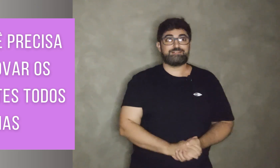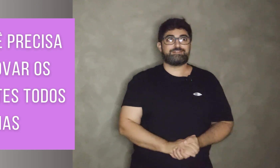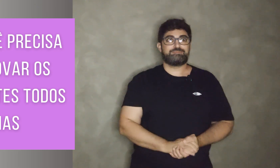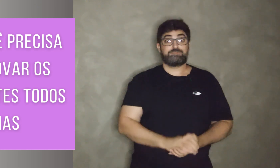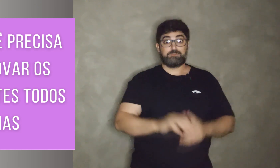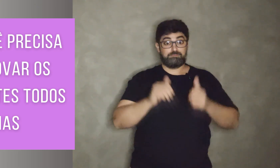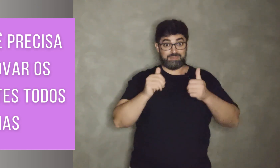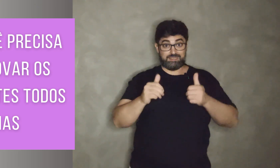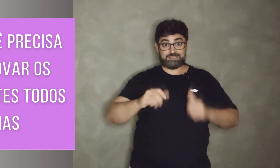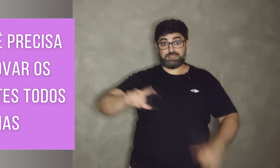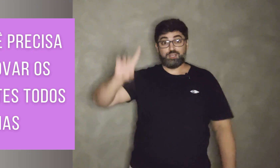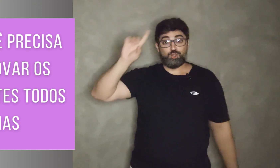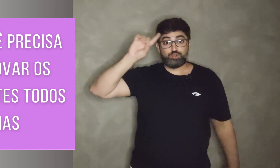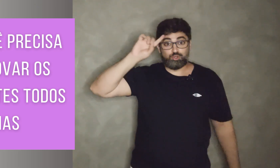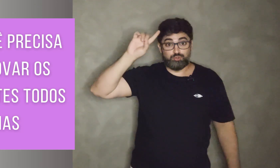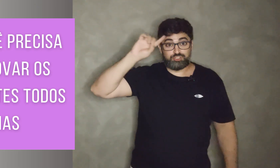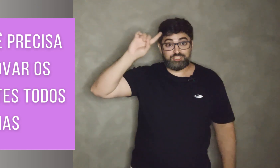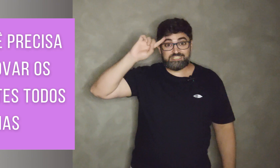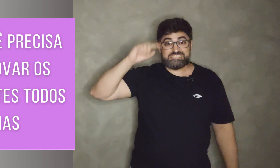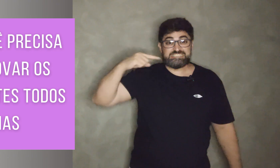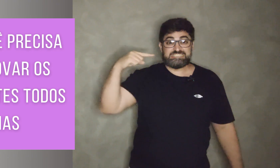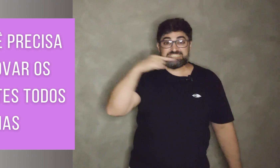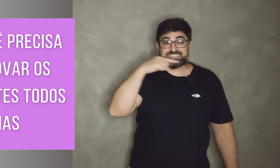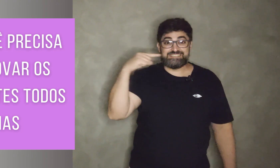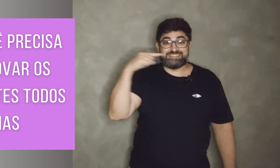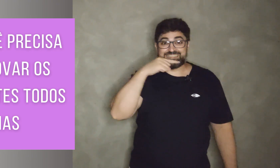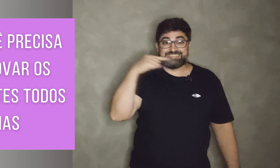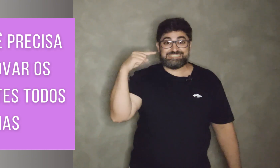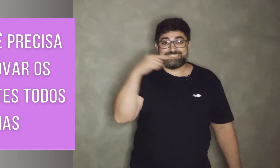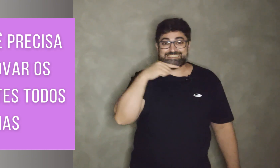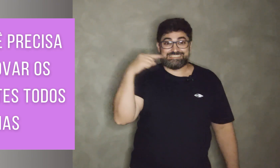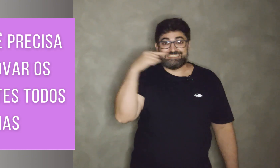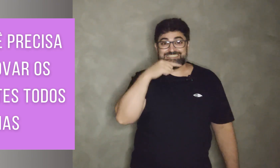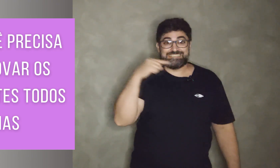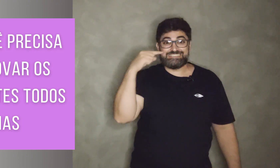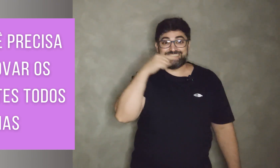dentes. Beleza? Todo dia, escovar o dente.